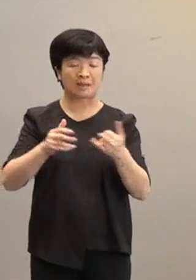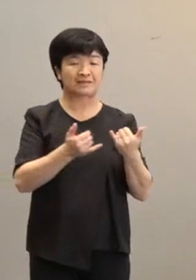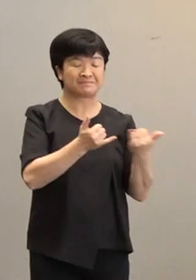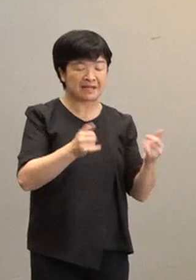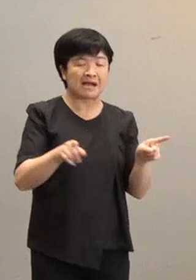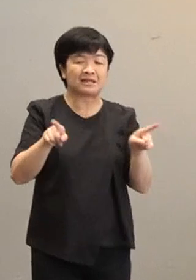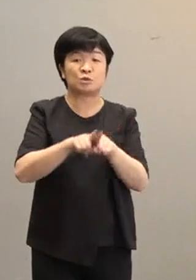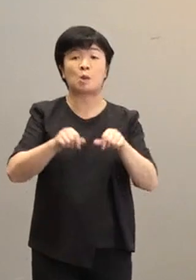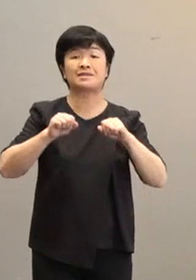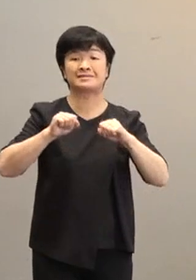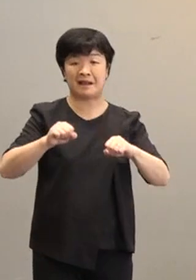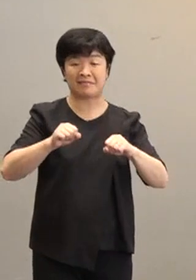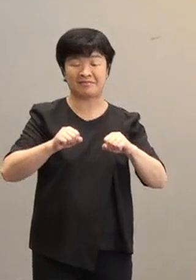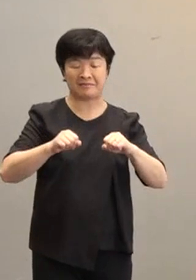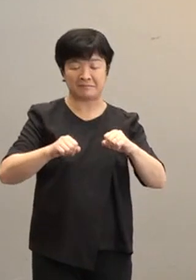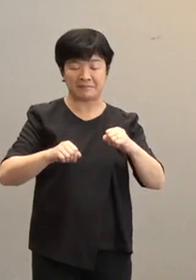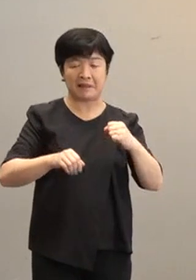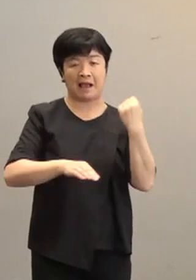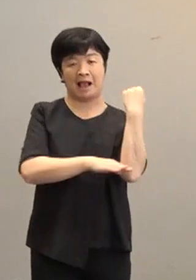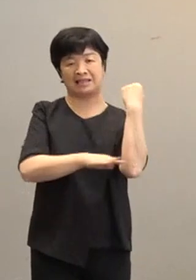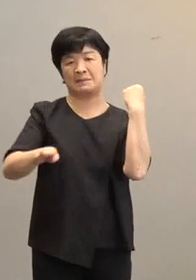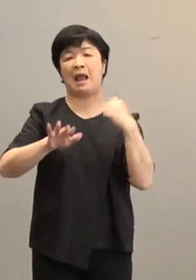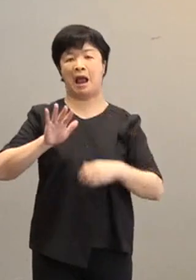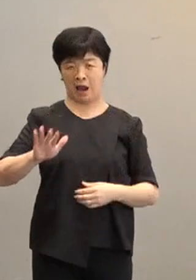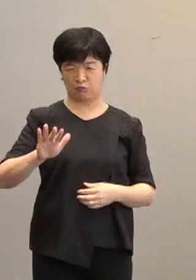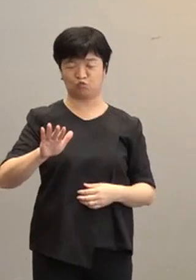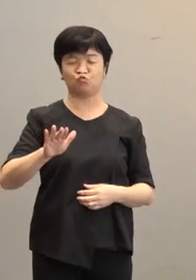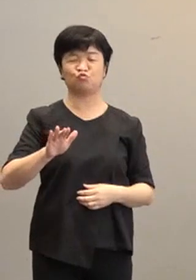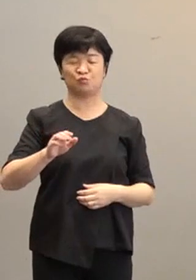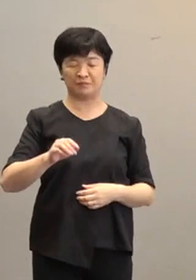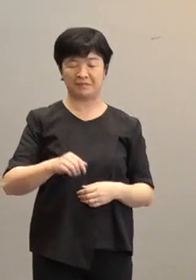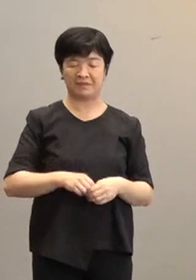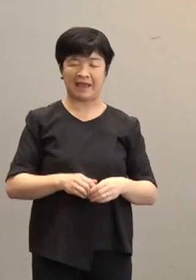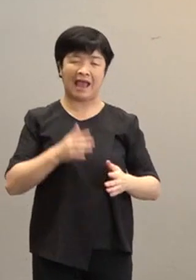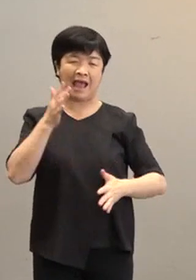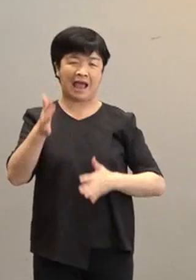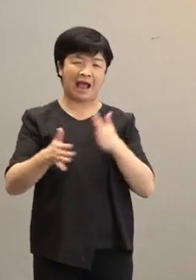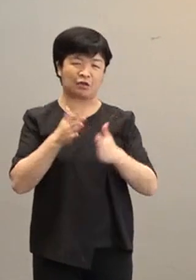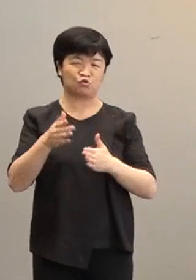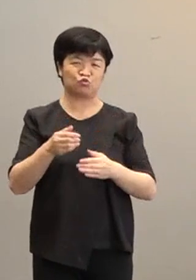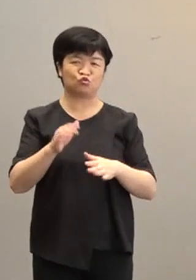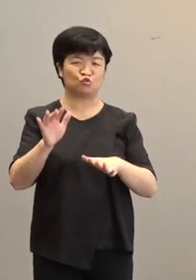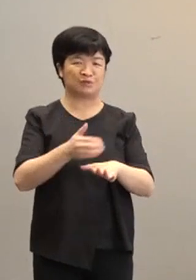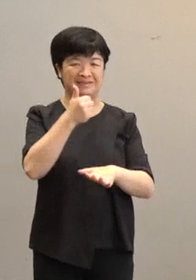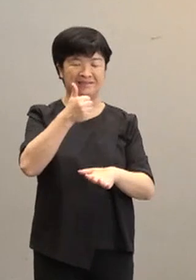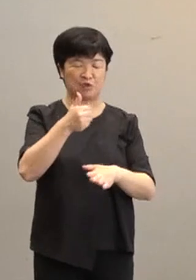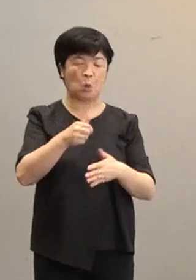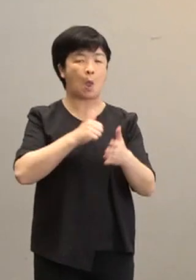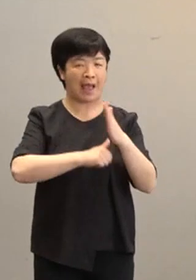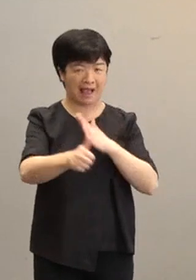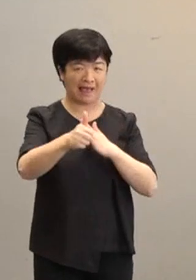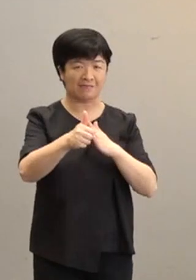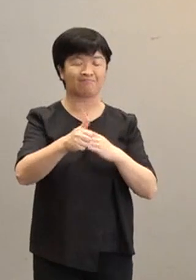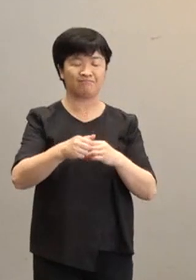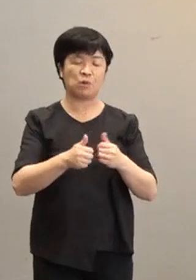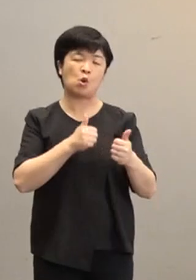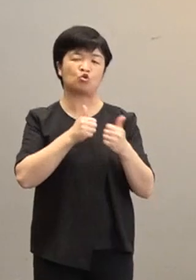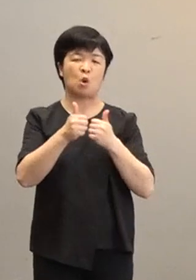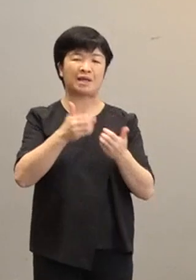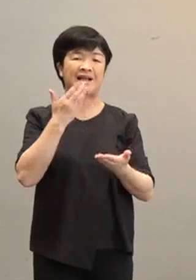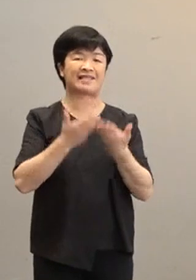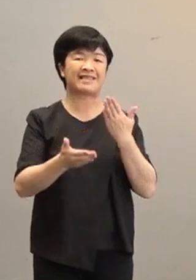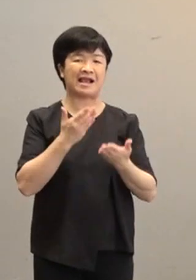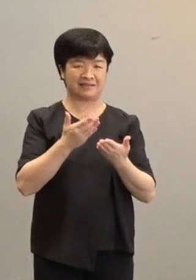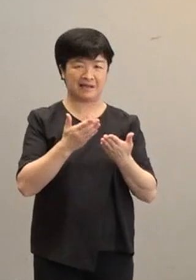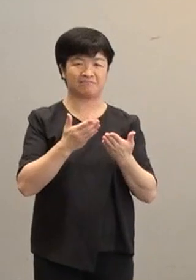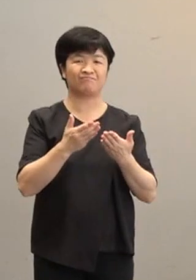ますので、パラアスリートの学校を派遣であったりですね、もしくは競技の体験会、千葉だけではなく統括にも今度